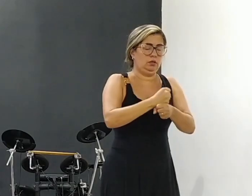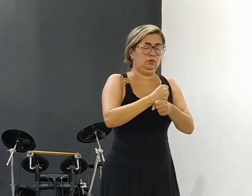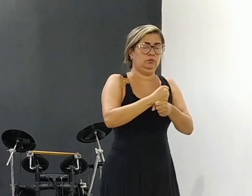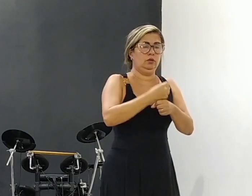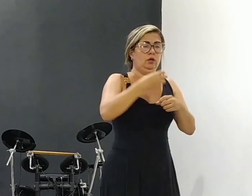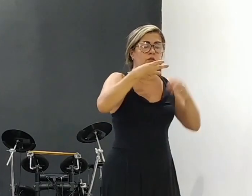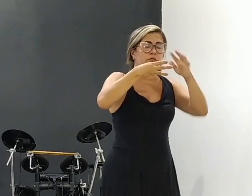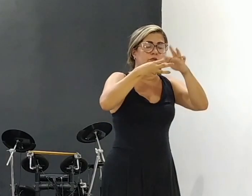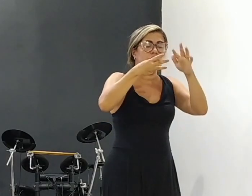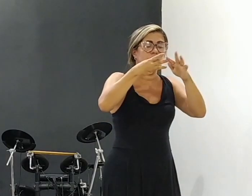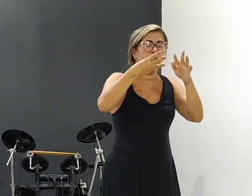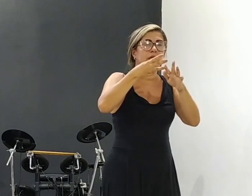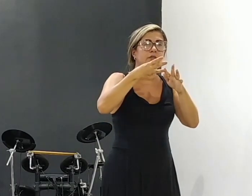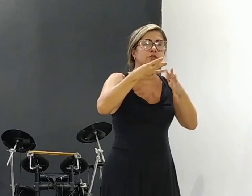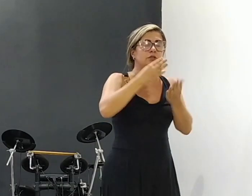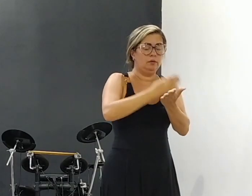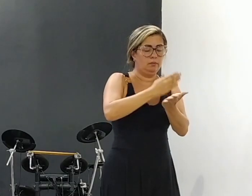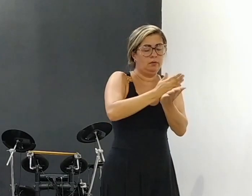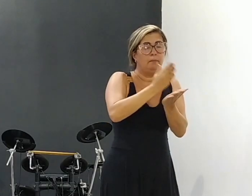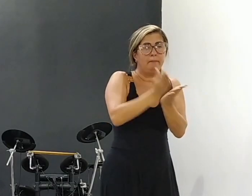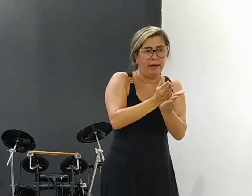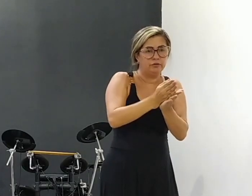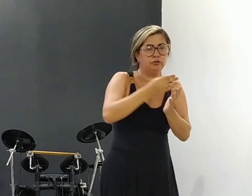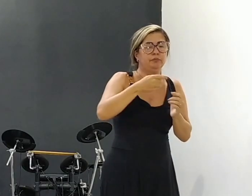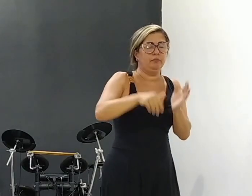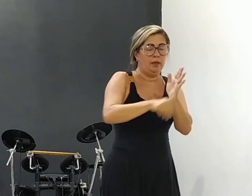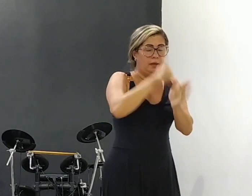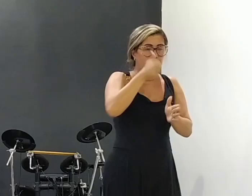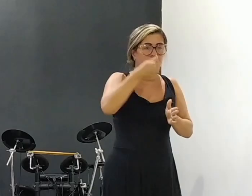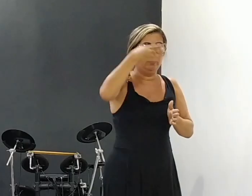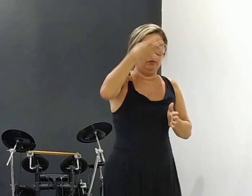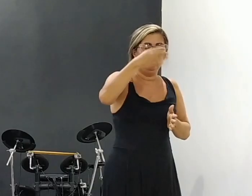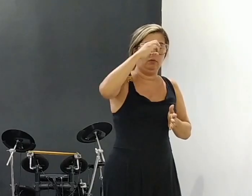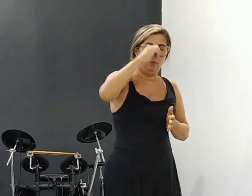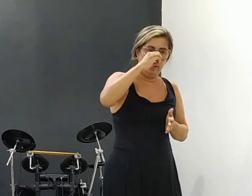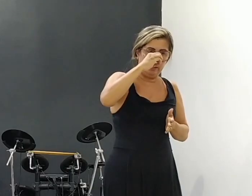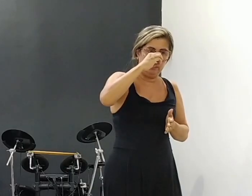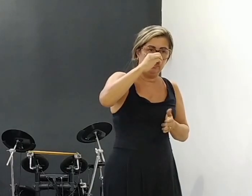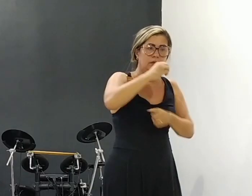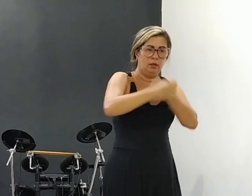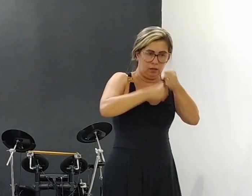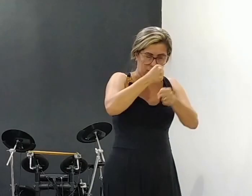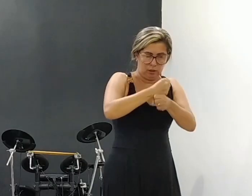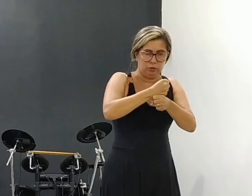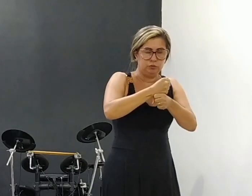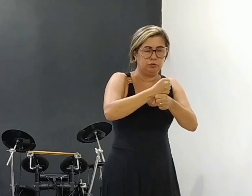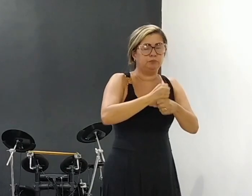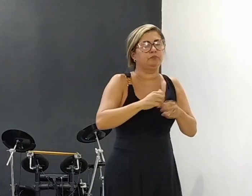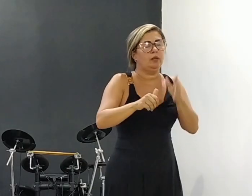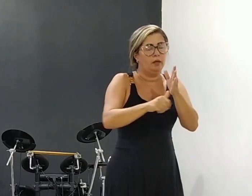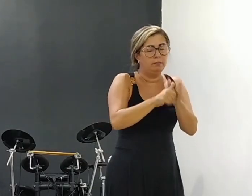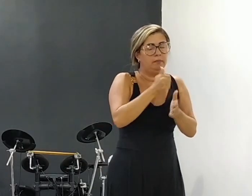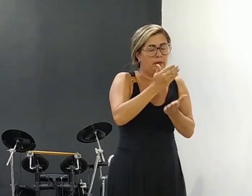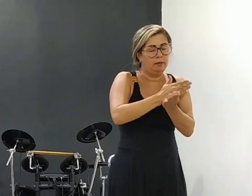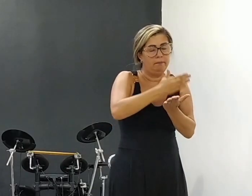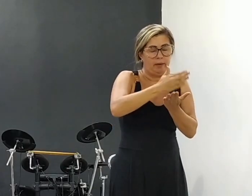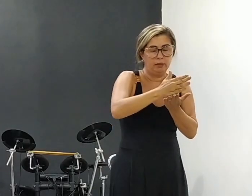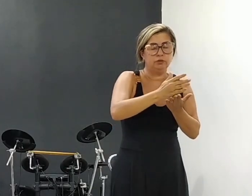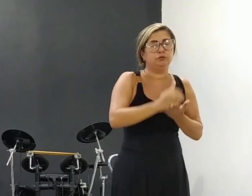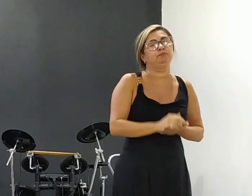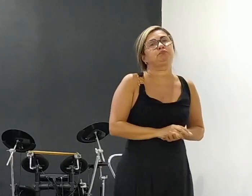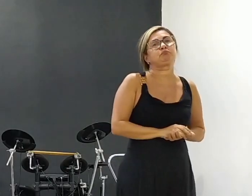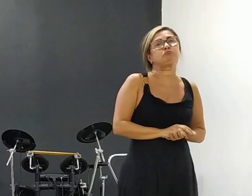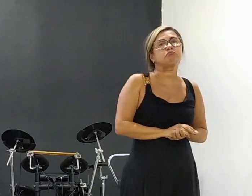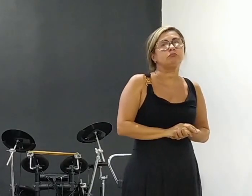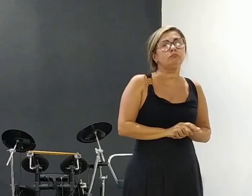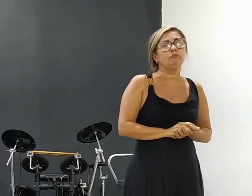depois o segundo período da vida dele de 40 anos e o último. Primeira parte é a parte que ele